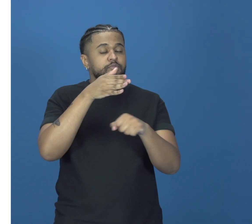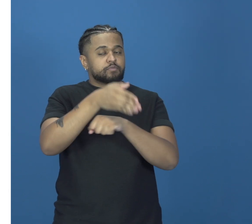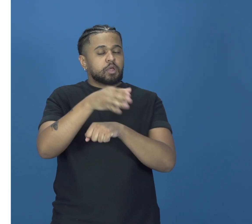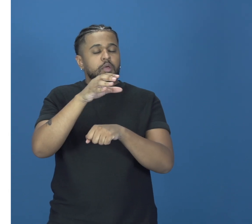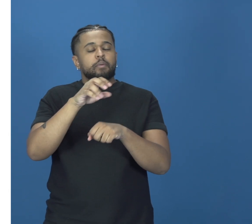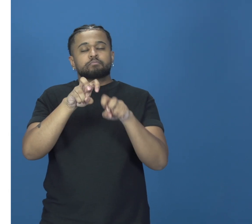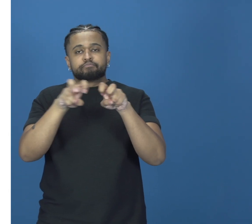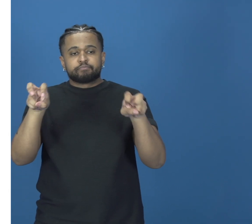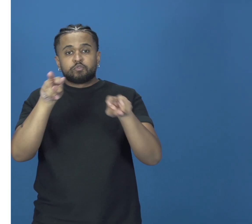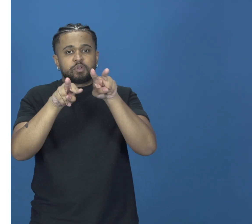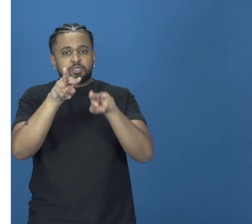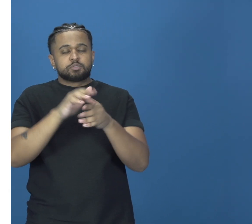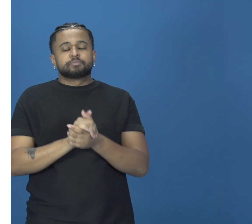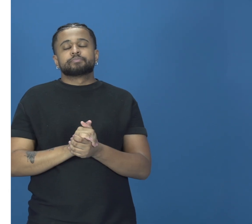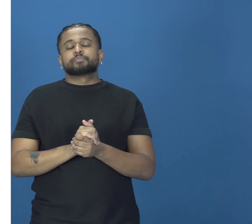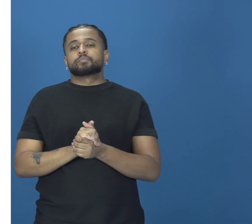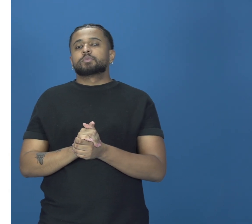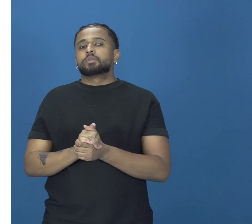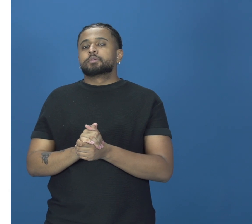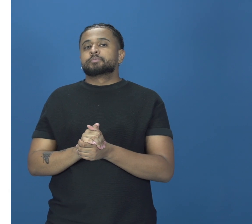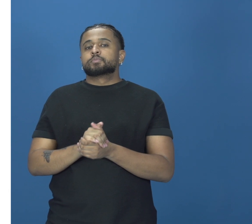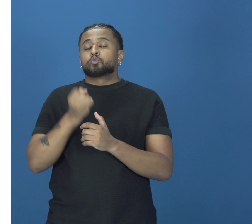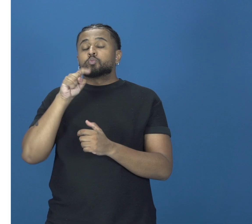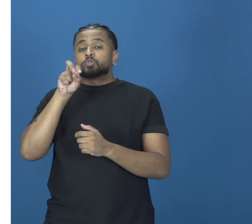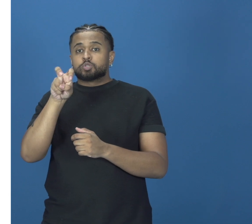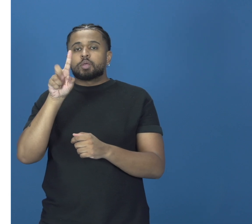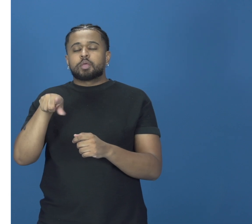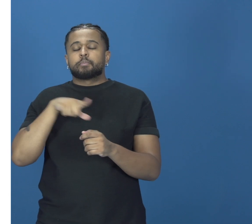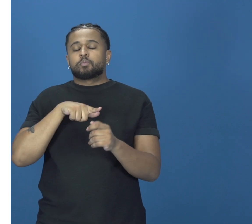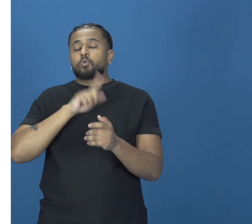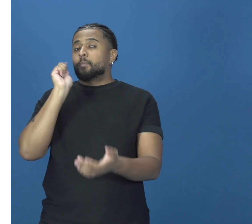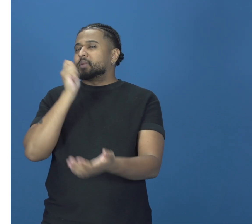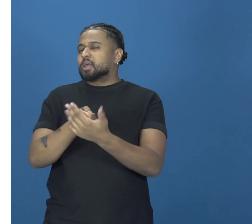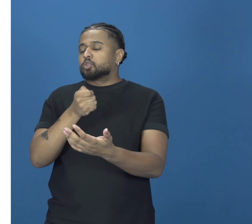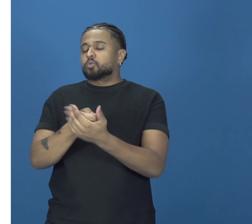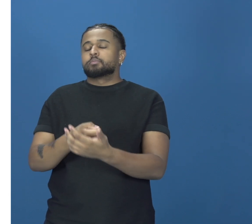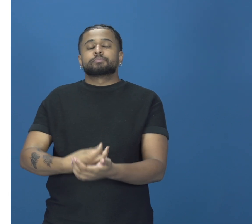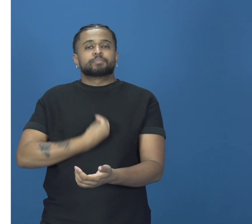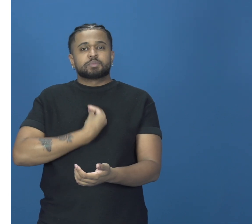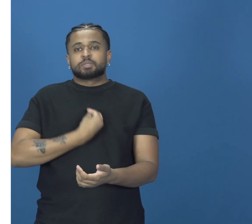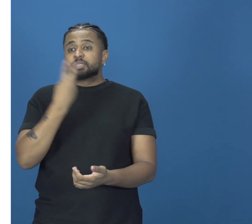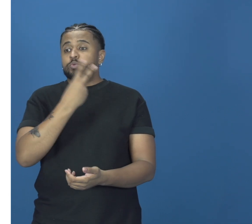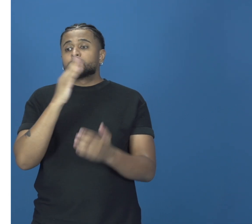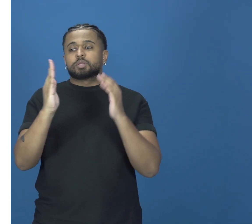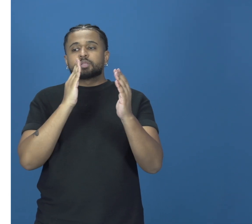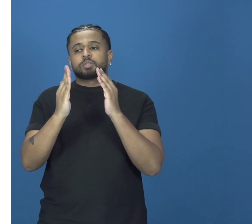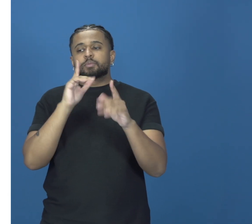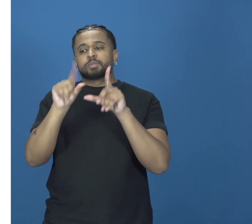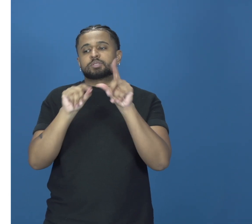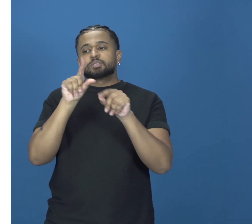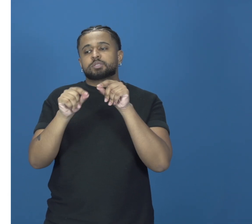8.5. Os procedimentos de que trata o item anterior são obrigatórios e pertencentes à segunda etapa de